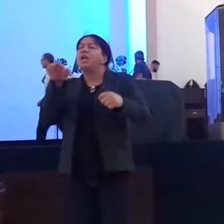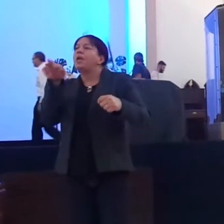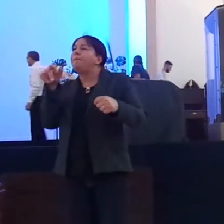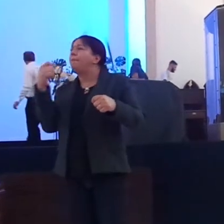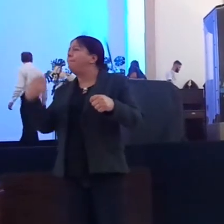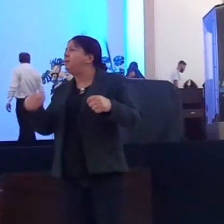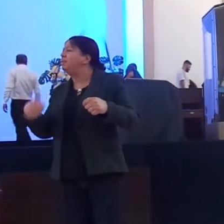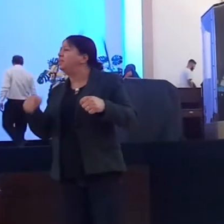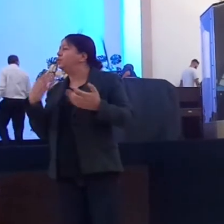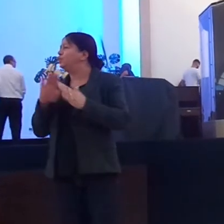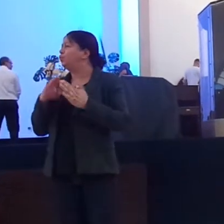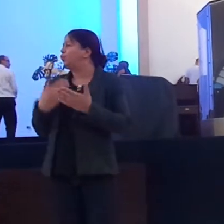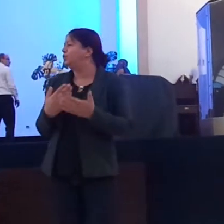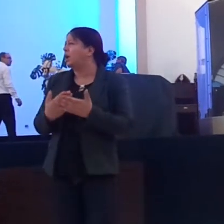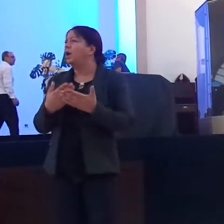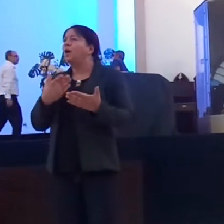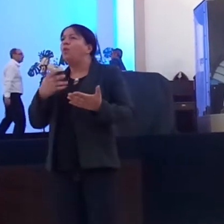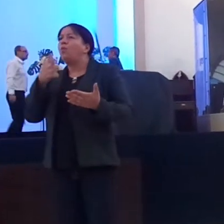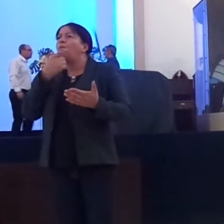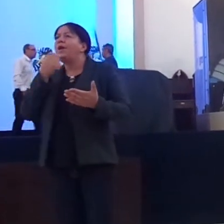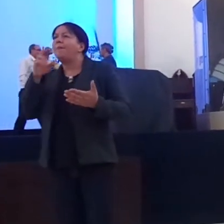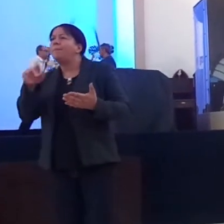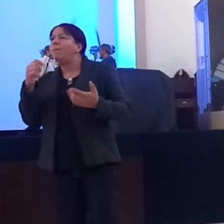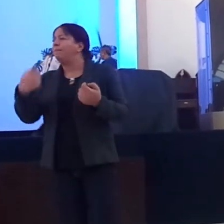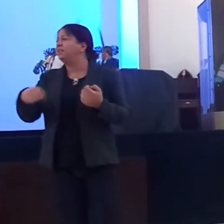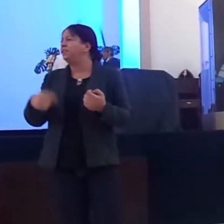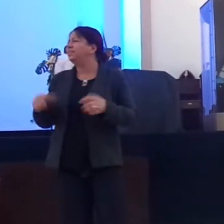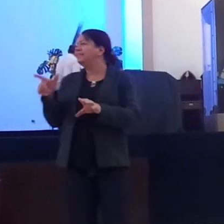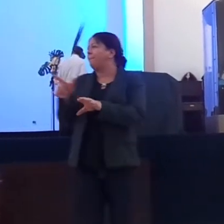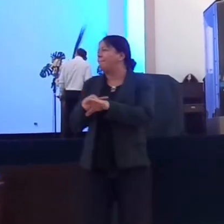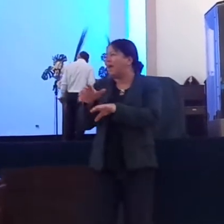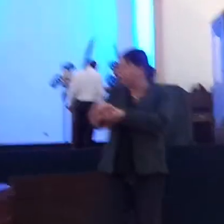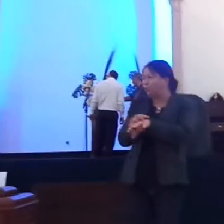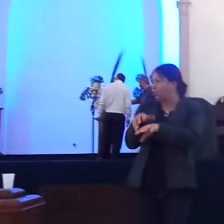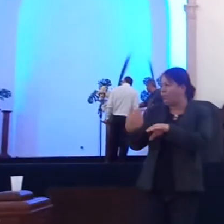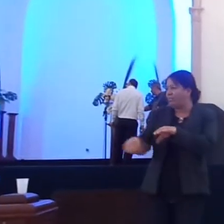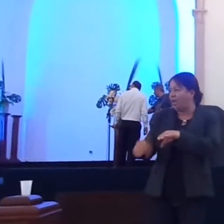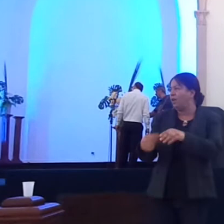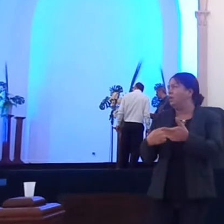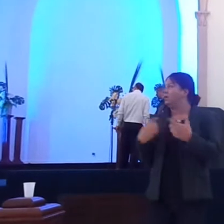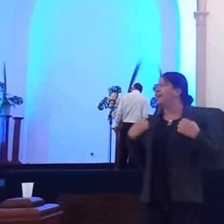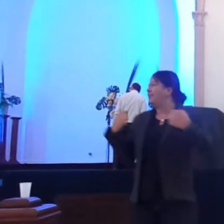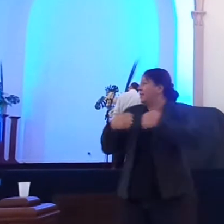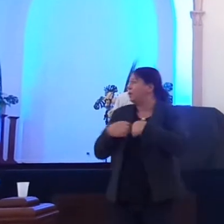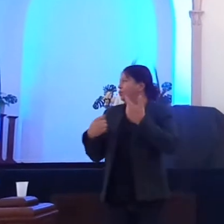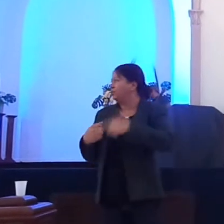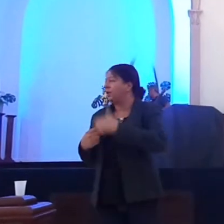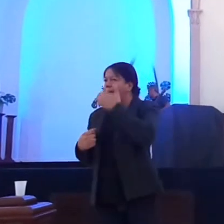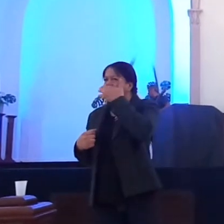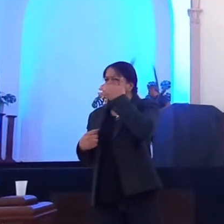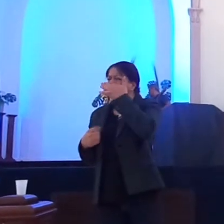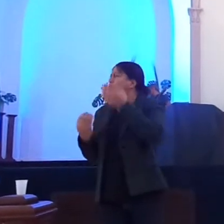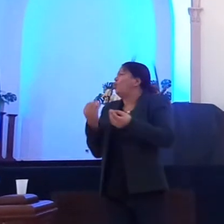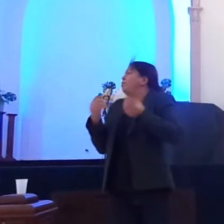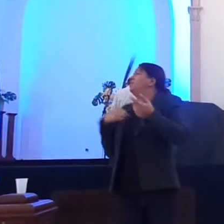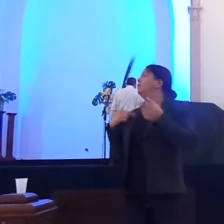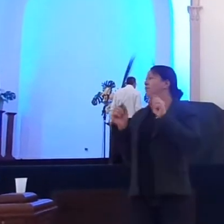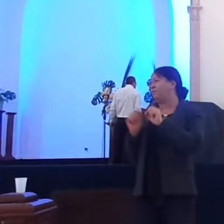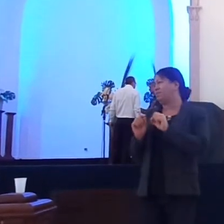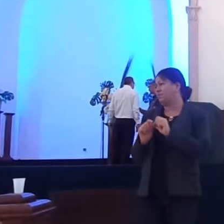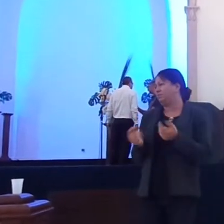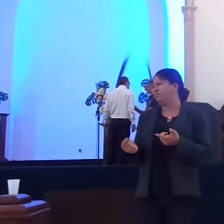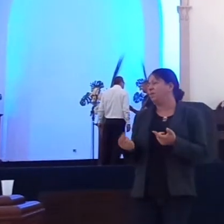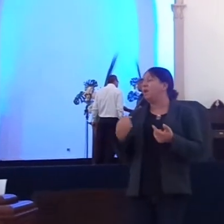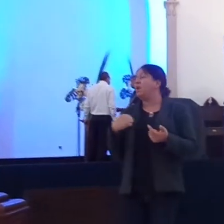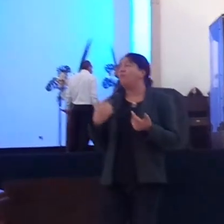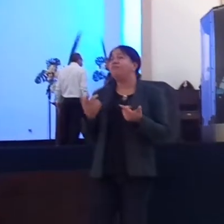está precisando estudar, um irmão que está sem sapato, um irmão que está sem casaco? Como que eu vou fazer e